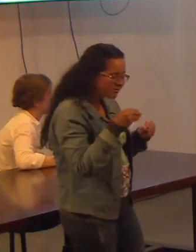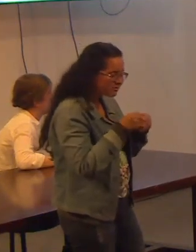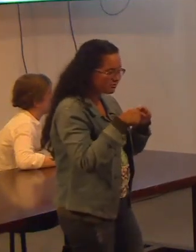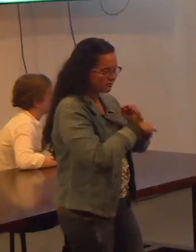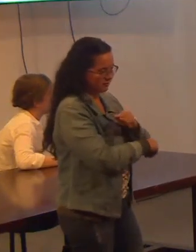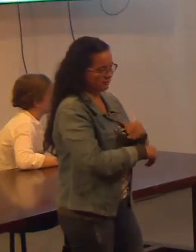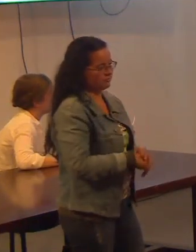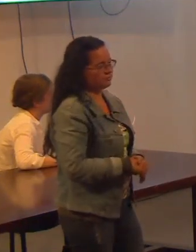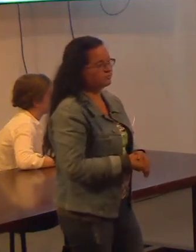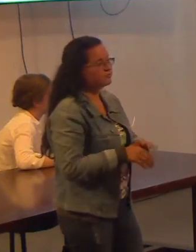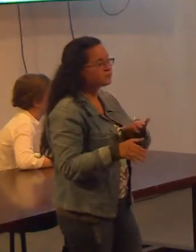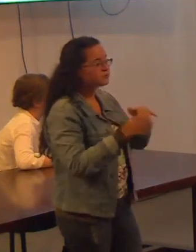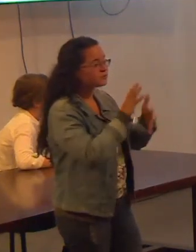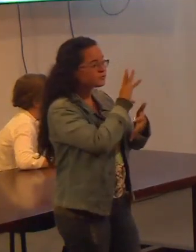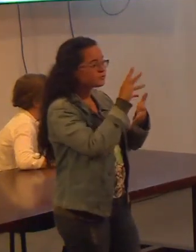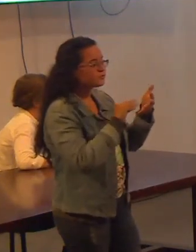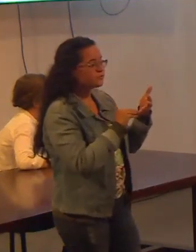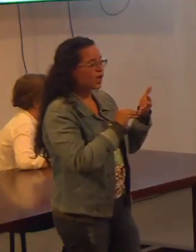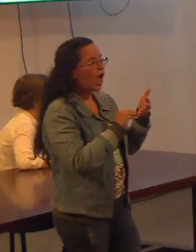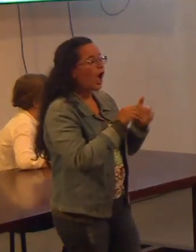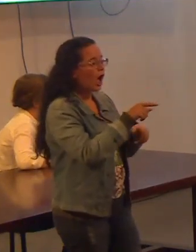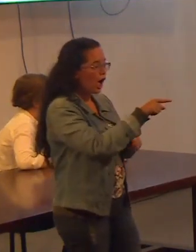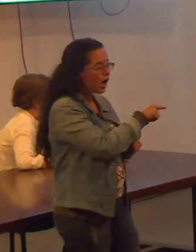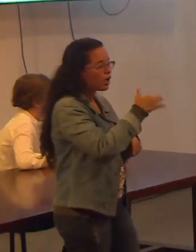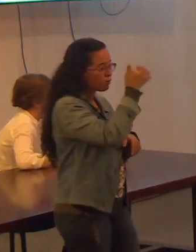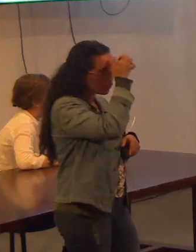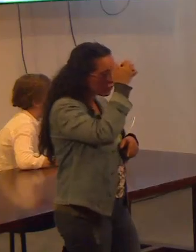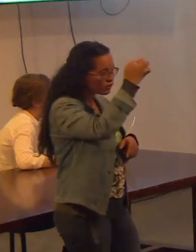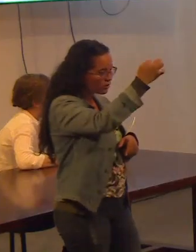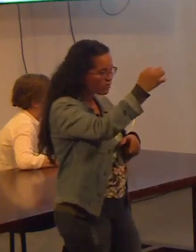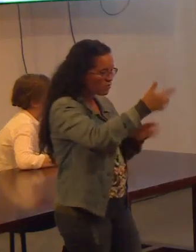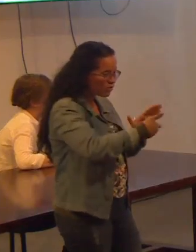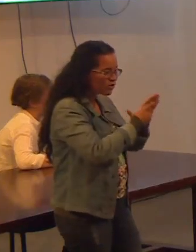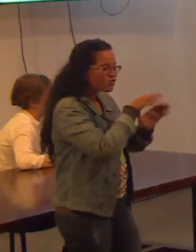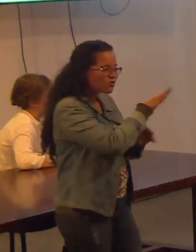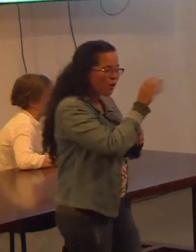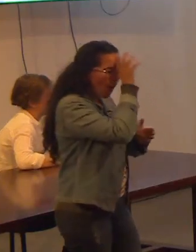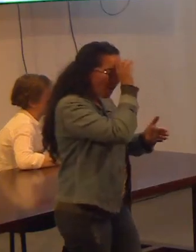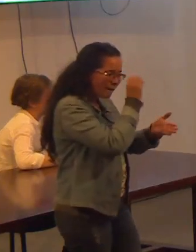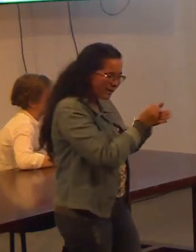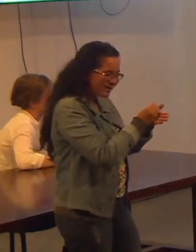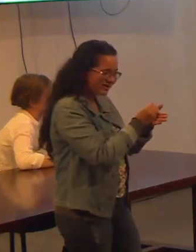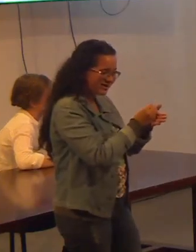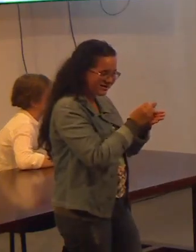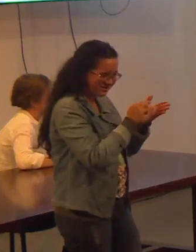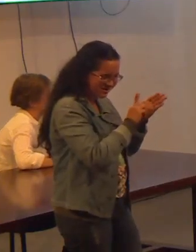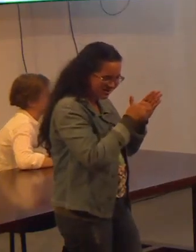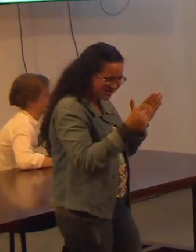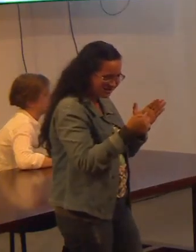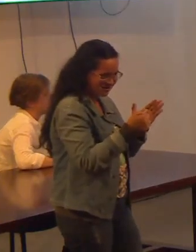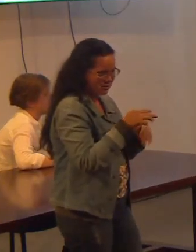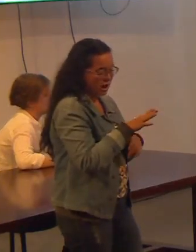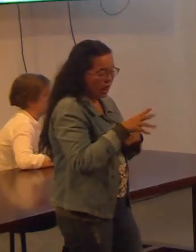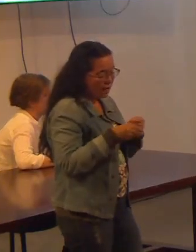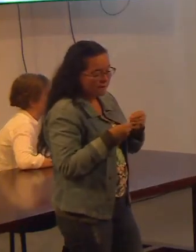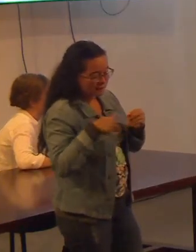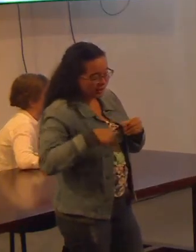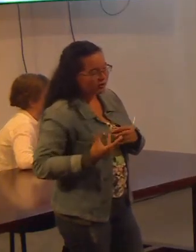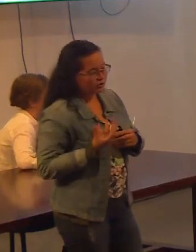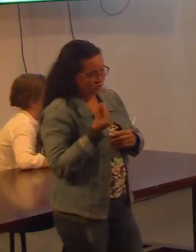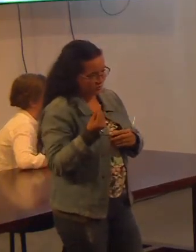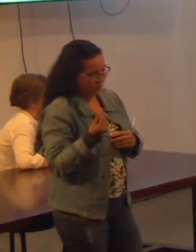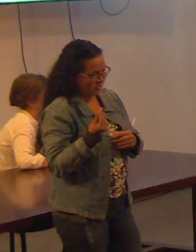sus saberes frente al proceso del contexto y la población y es así que se refleja mediante la experiencia la creación de escritos literarios propios